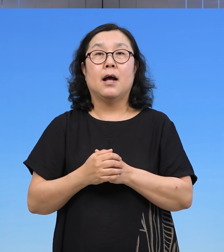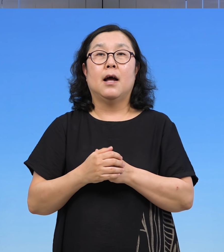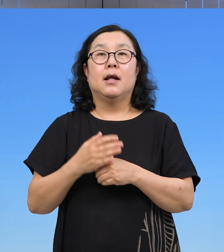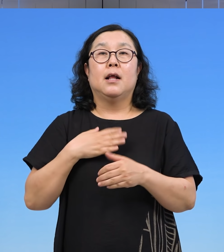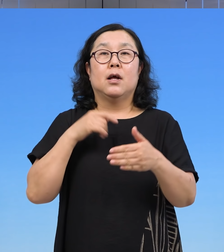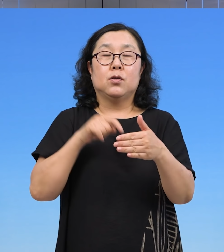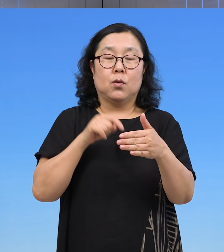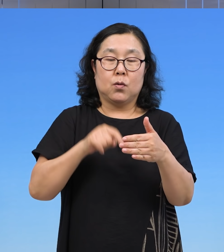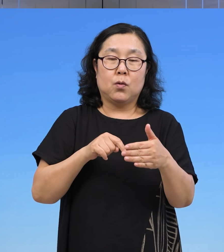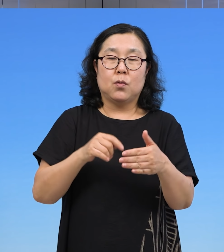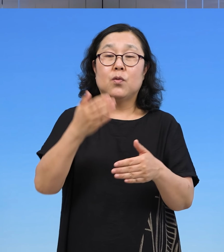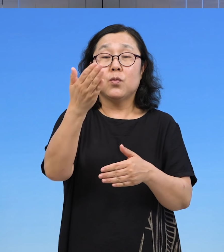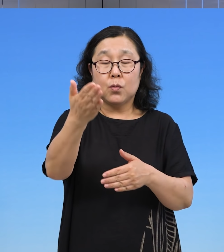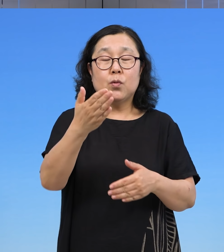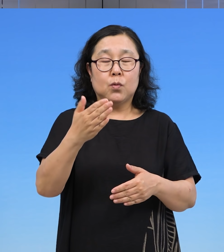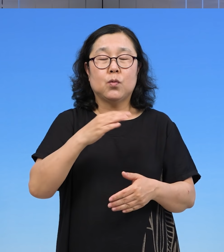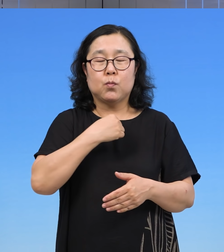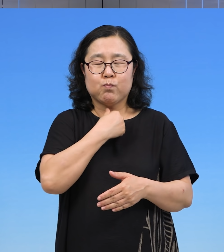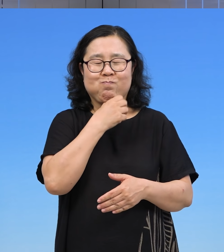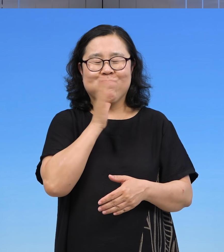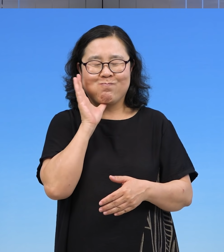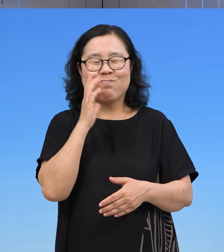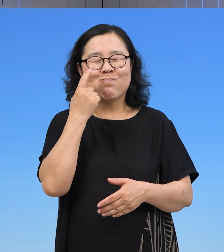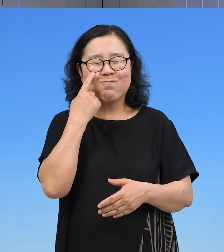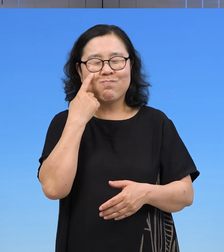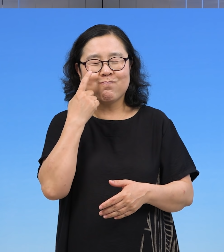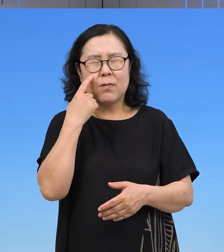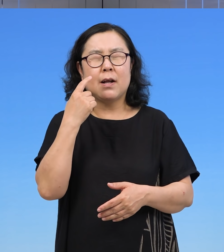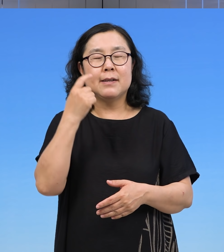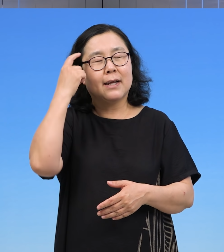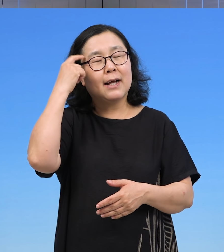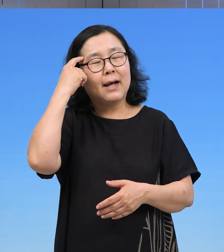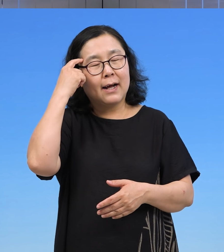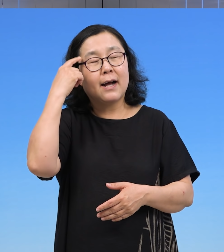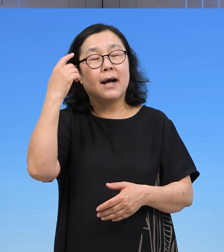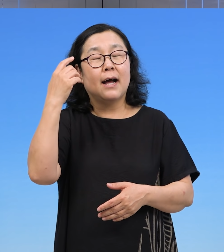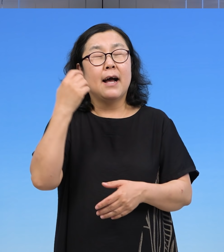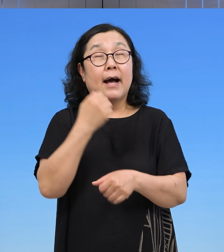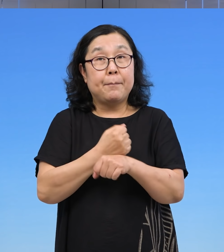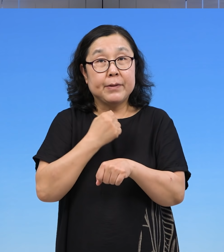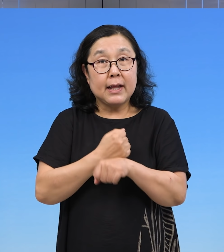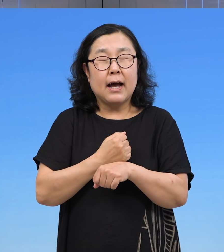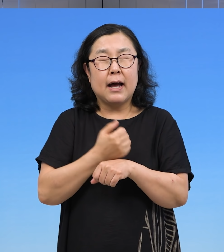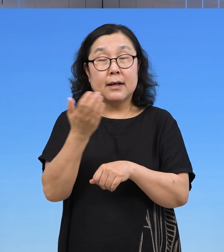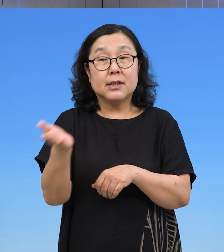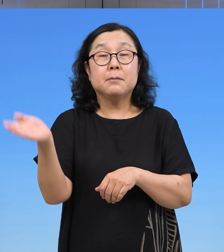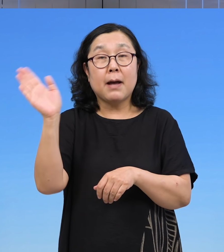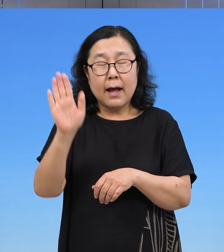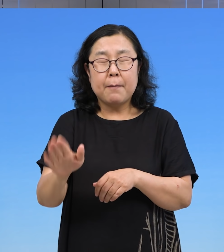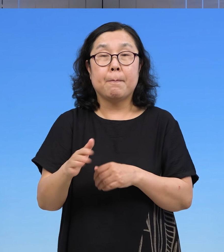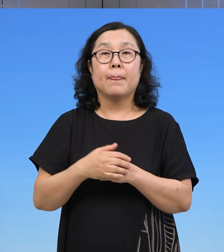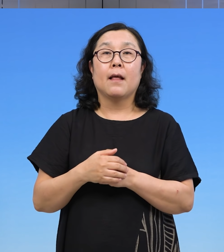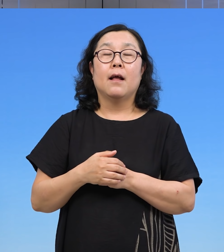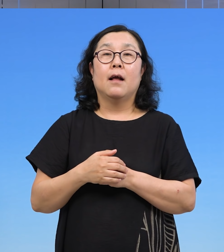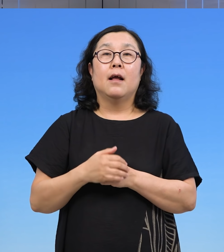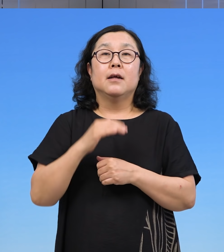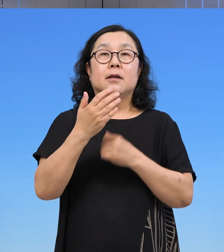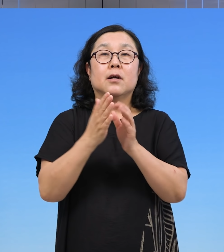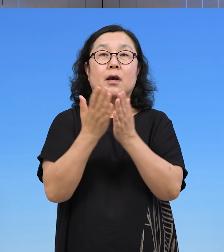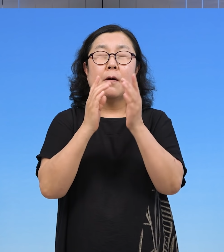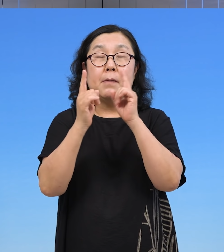대놓고는 못하고 속으로 너도 나이 들어봐라 이런 참 약한 생각을 하고 있지만요